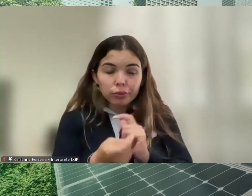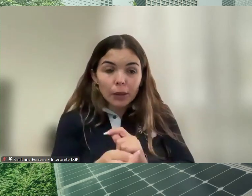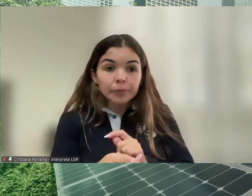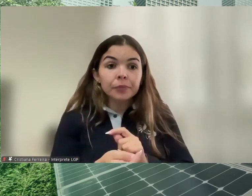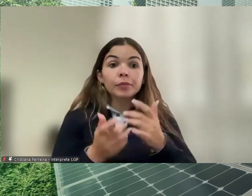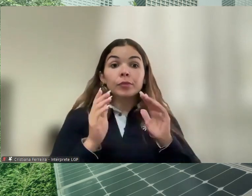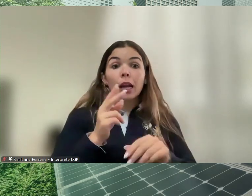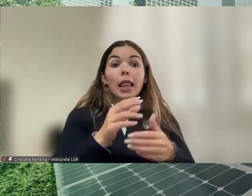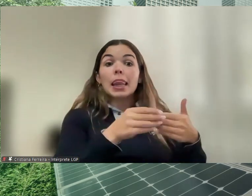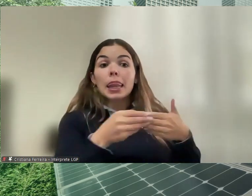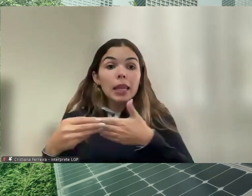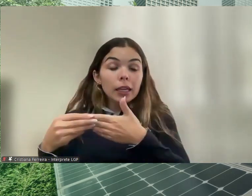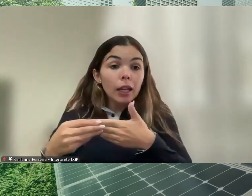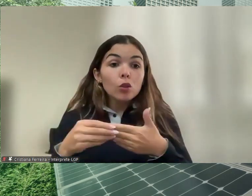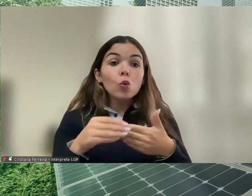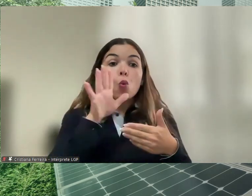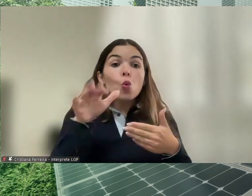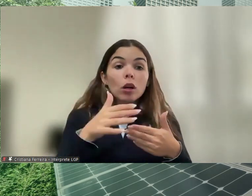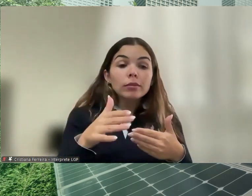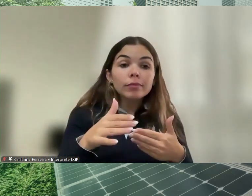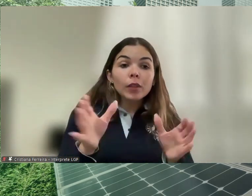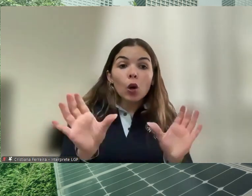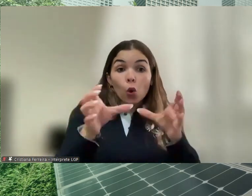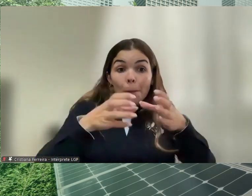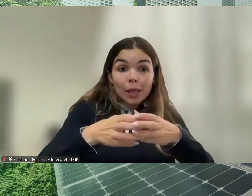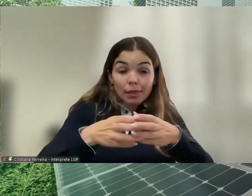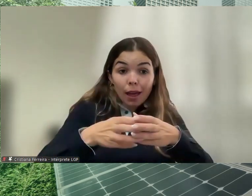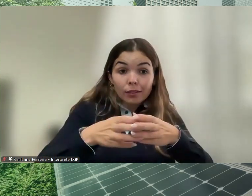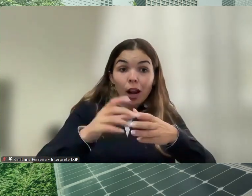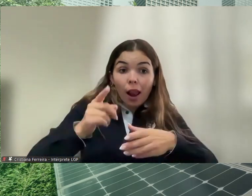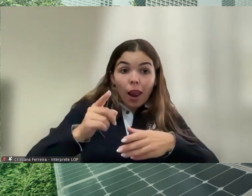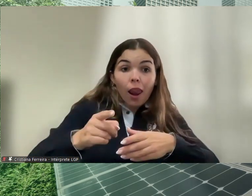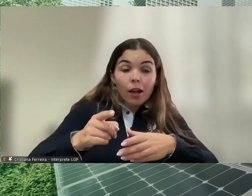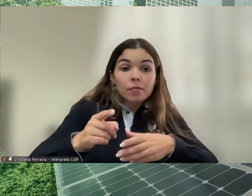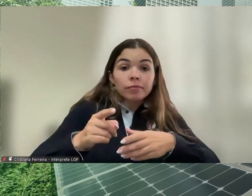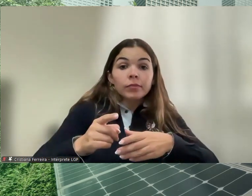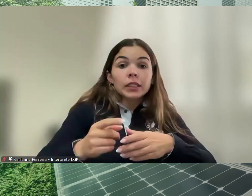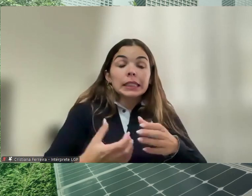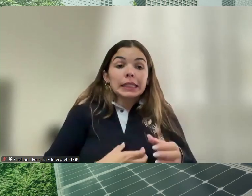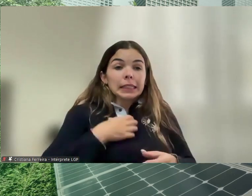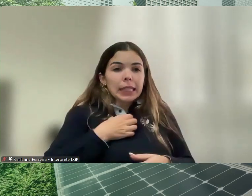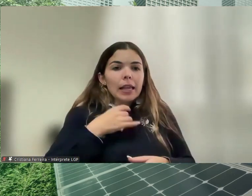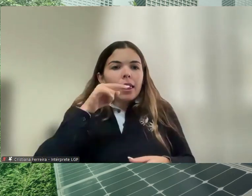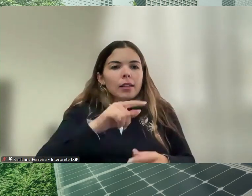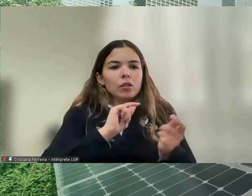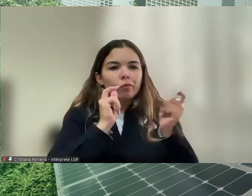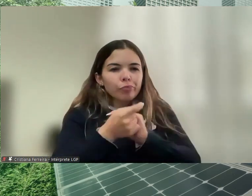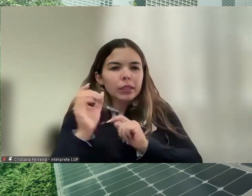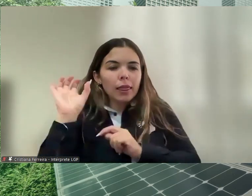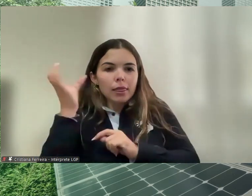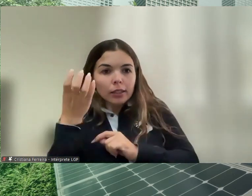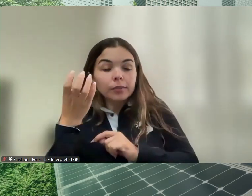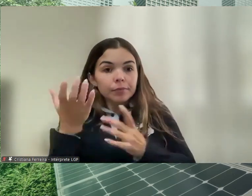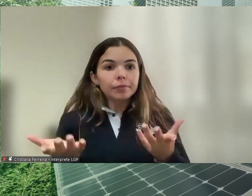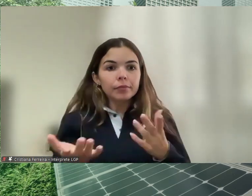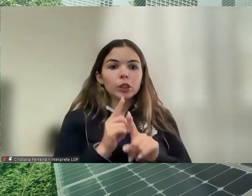pelas comunidades no terreno, pois são elas que sentem os impactos dessas alterações climáticas. Para isso, é